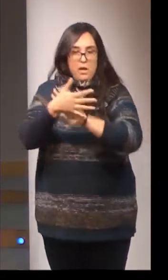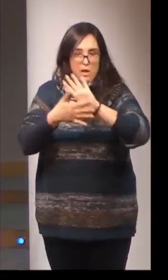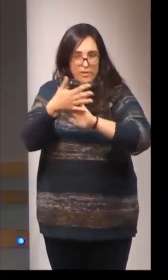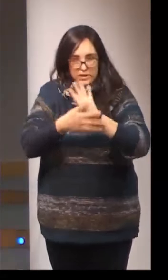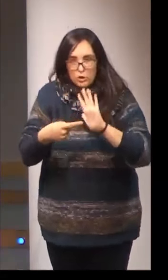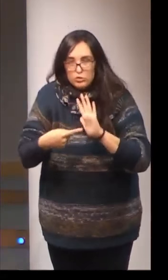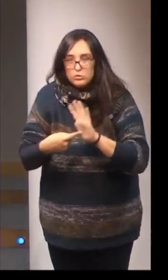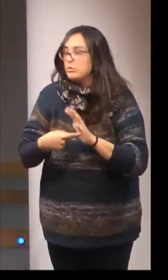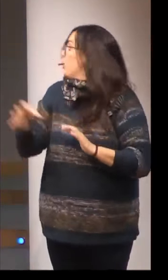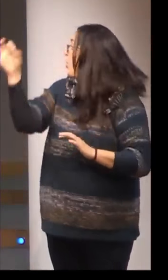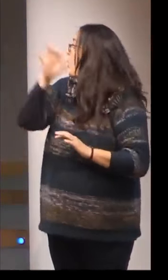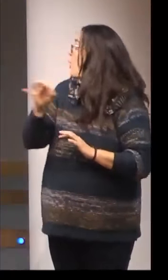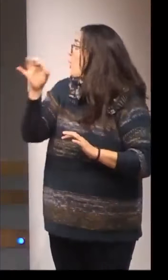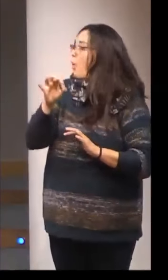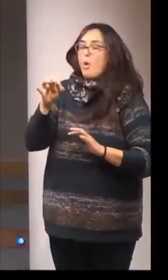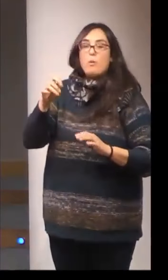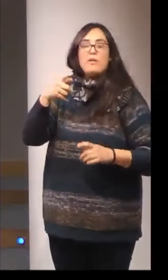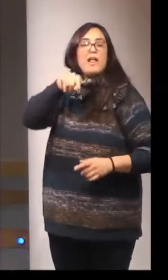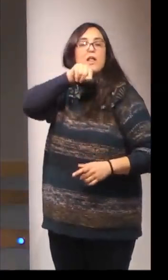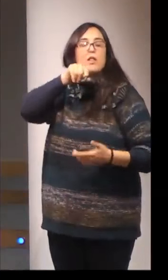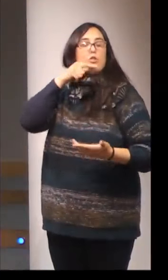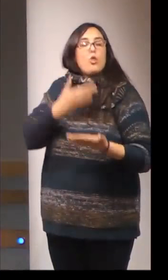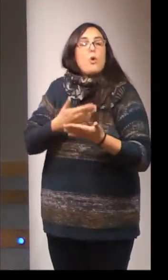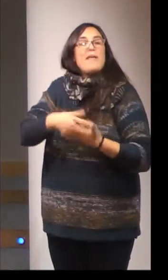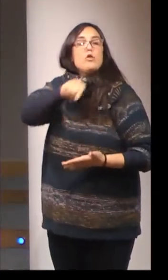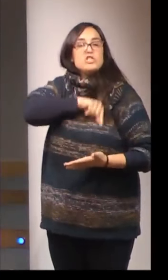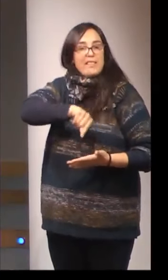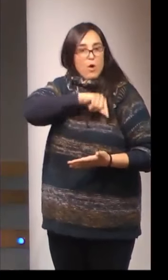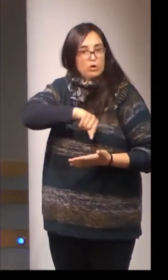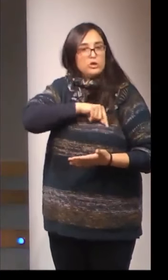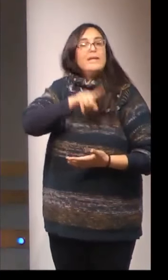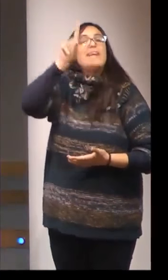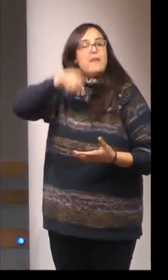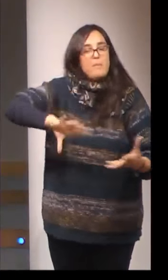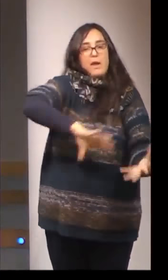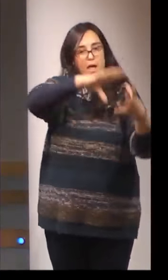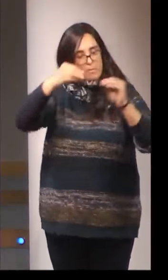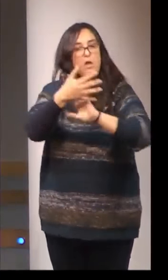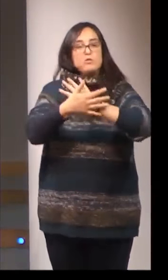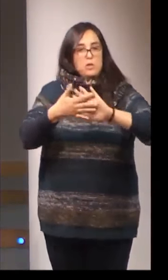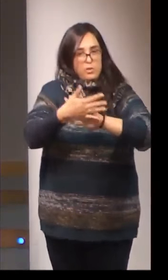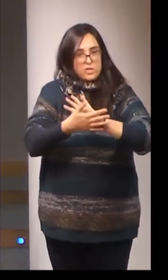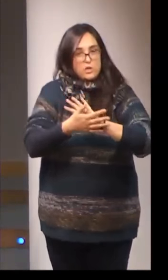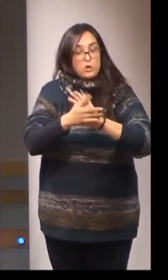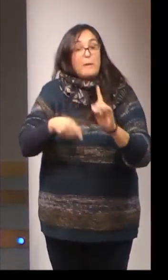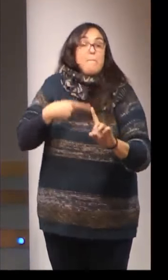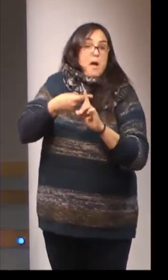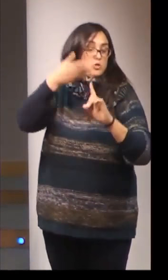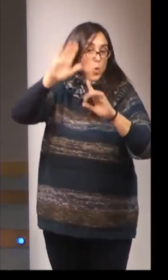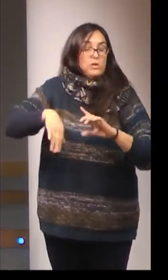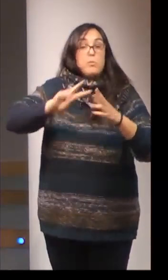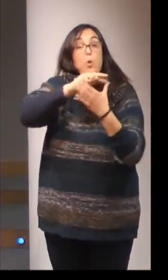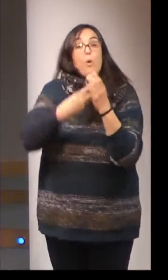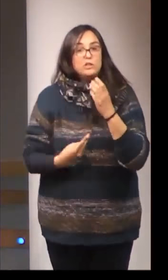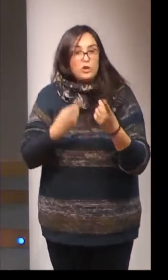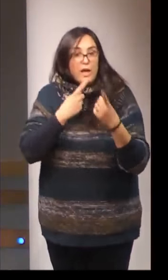Las pruebas, las convocatorias, la difusión, todo tiene que estar recogido en lengua de signos y también los documentos éticos han de adaptarse a